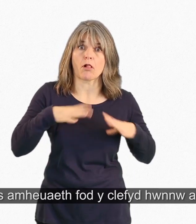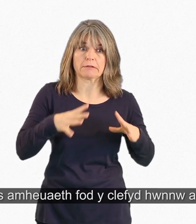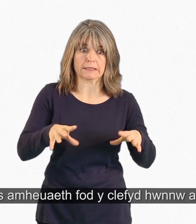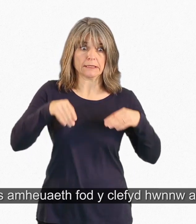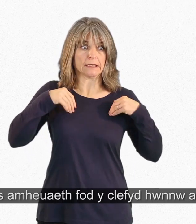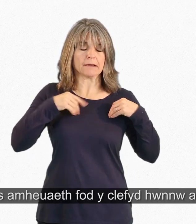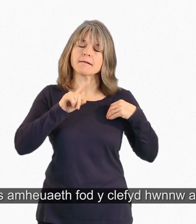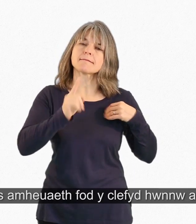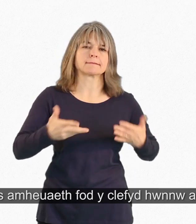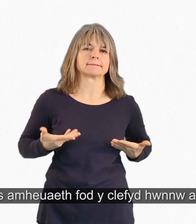arnynt.